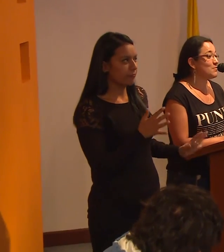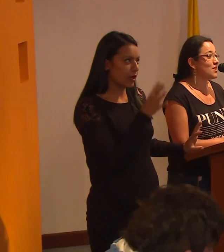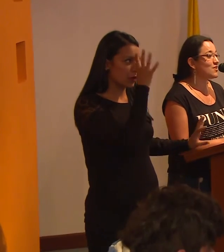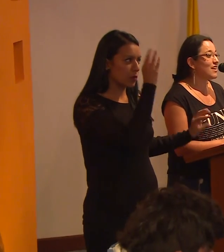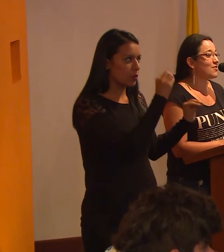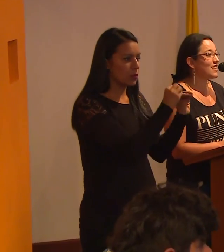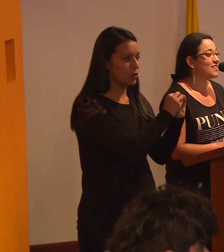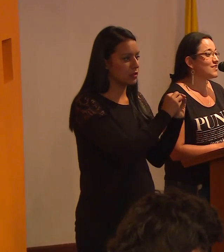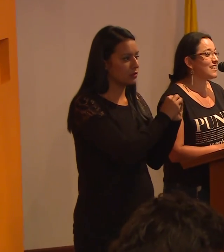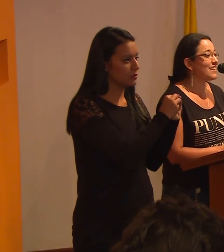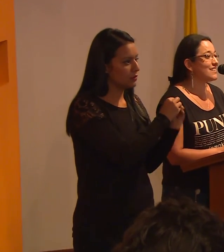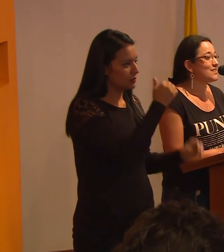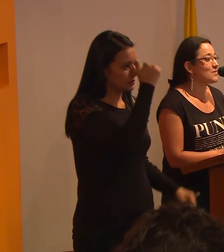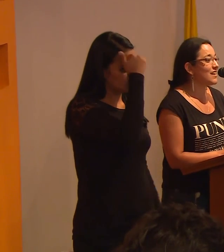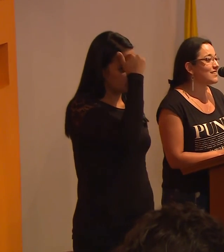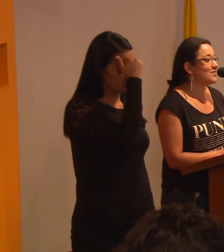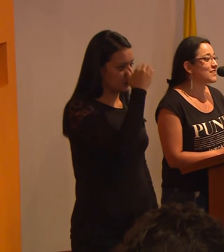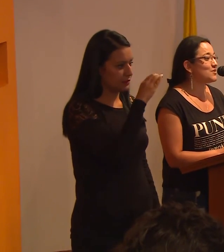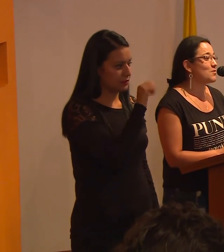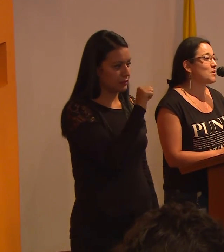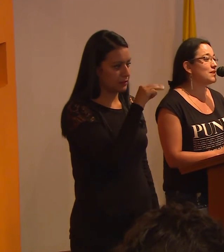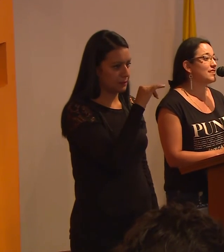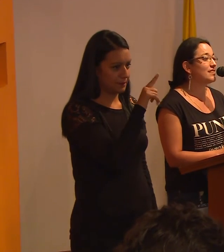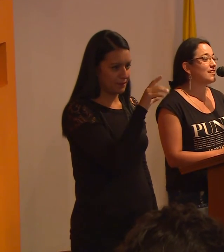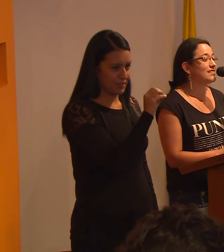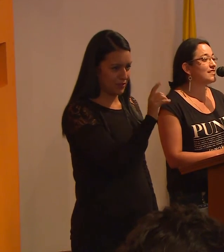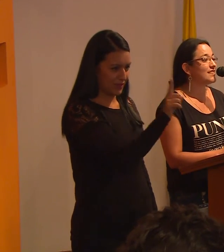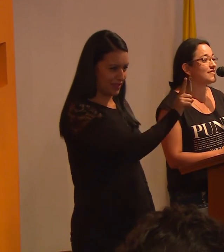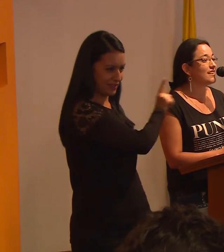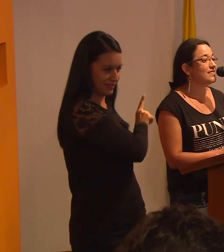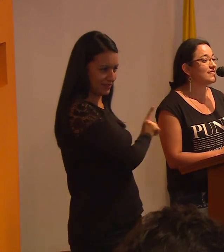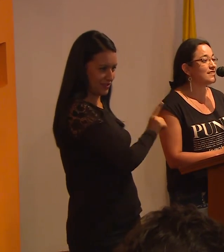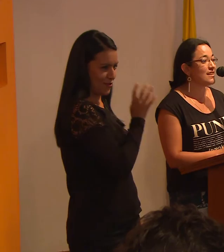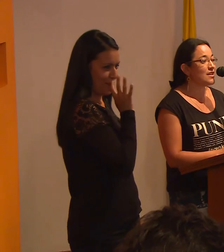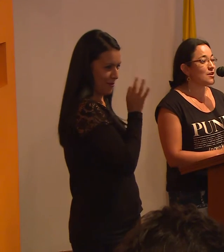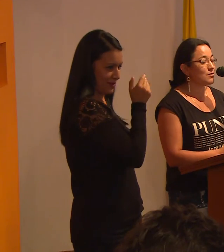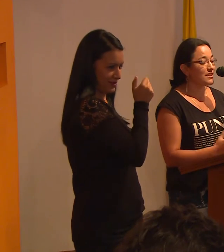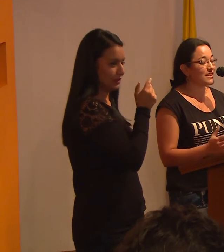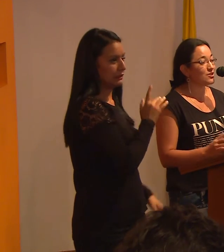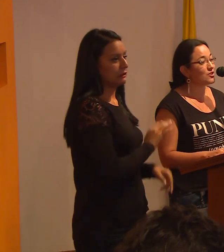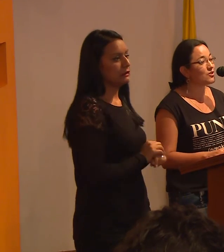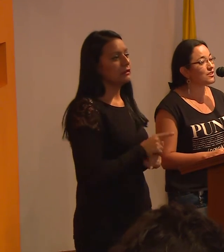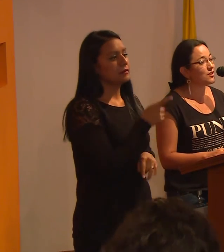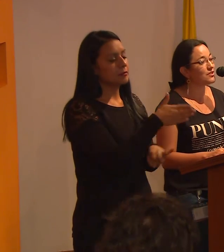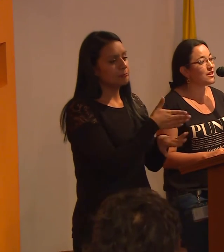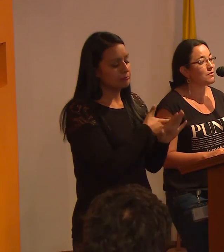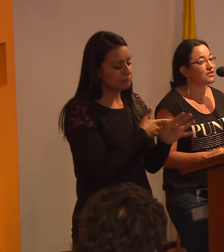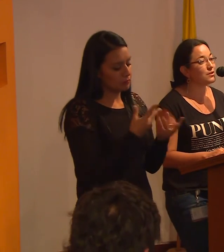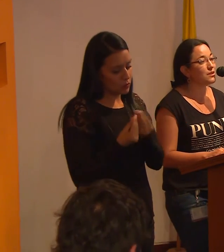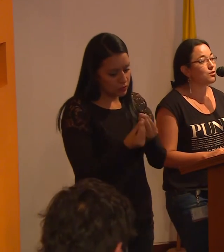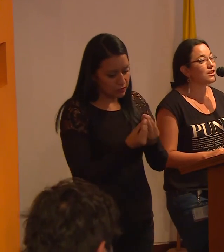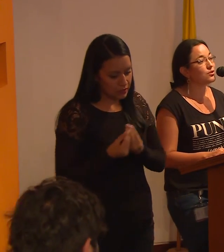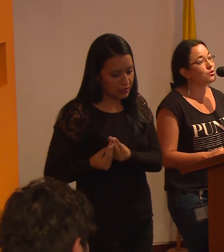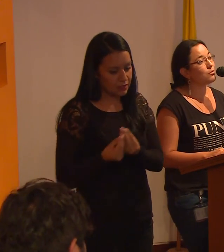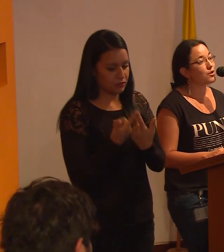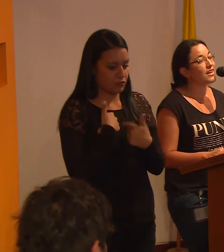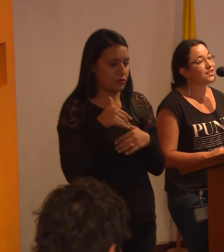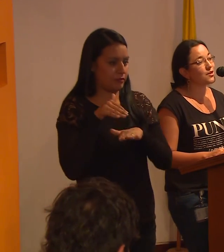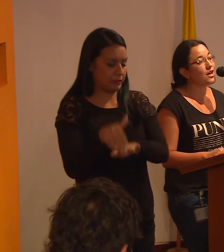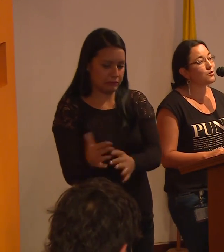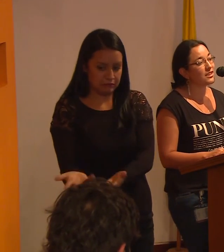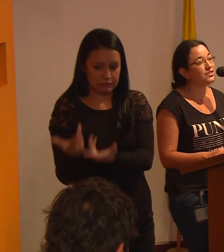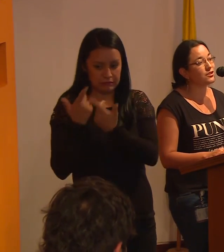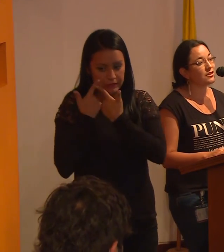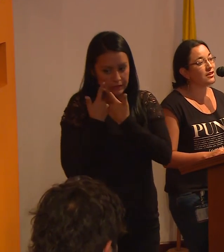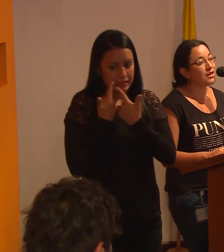profesor Camilo, claro, aquello de la legitimidad de los que somos representantes en estas pues en estos consejos y demás, pues se pone en duda por